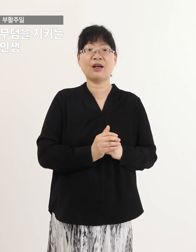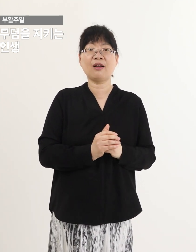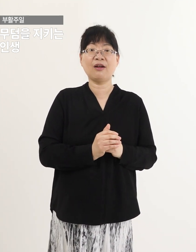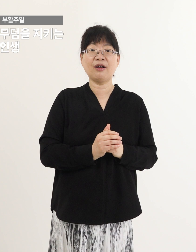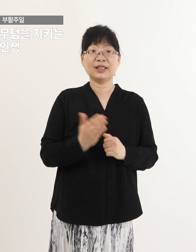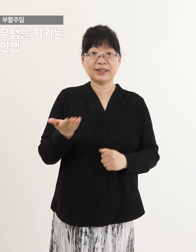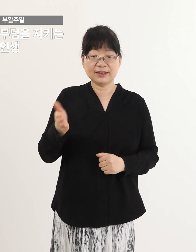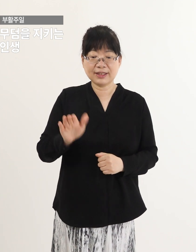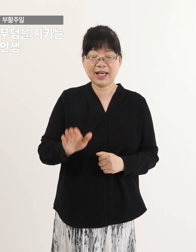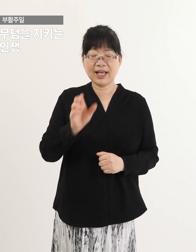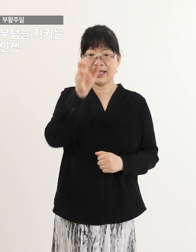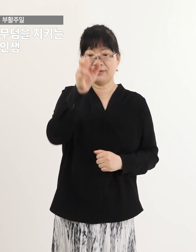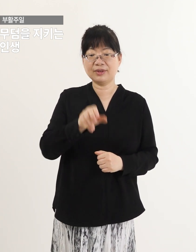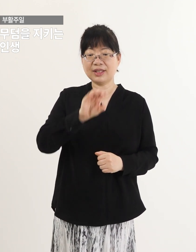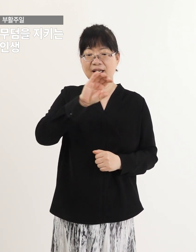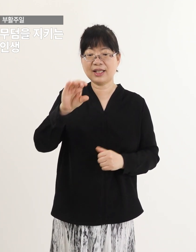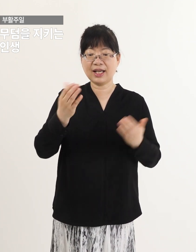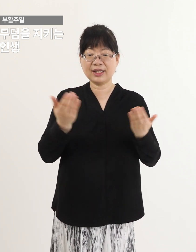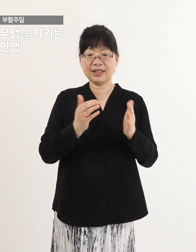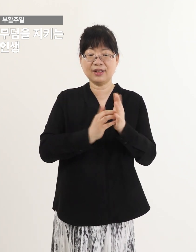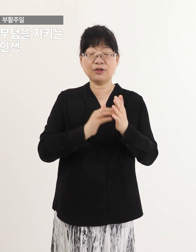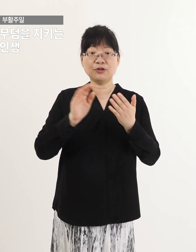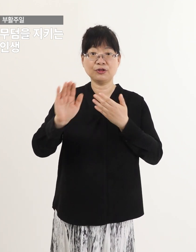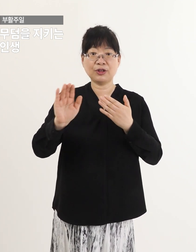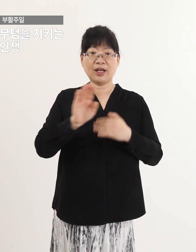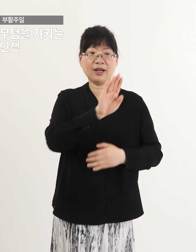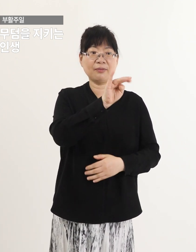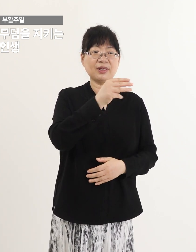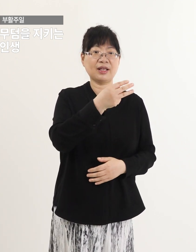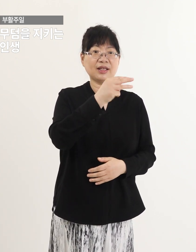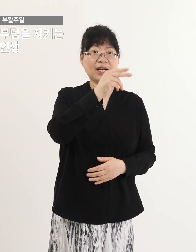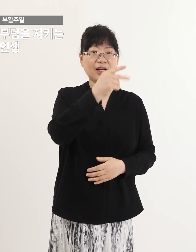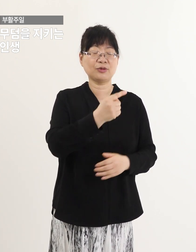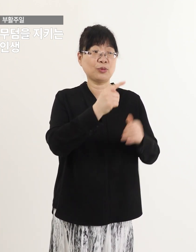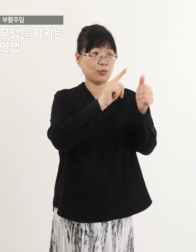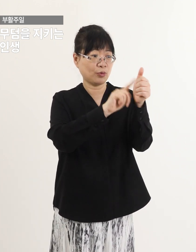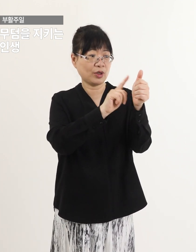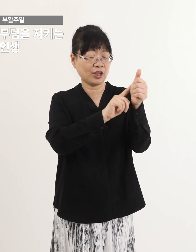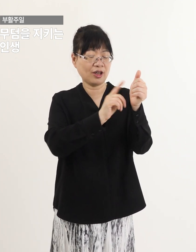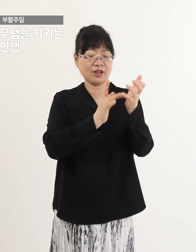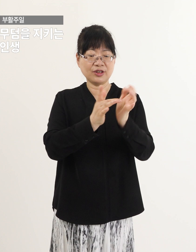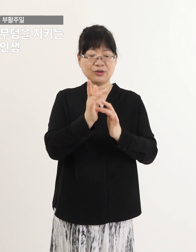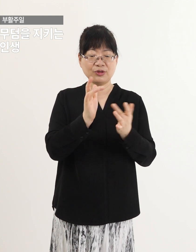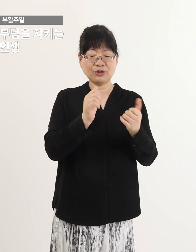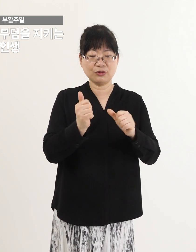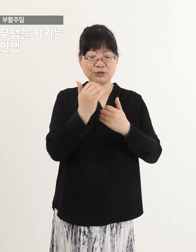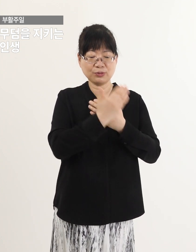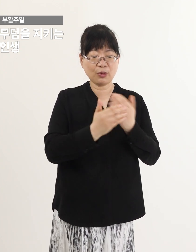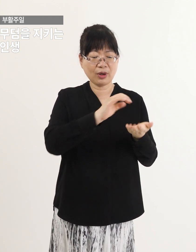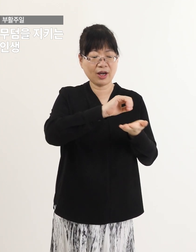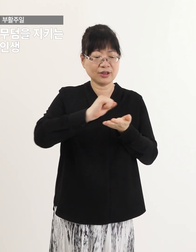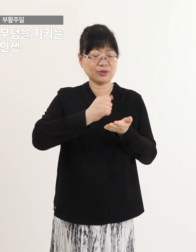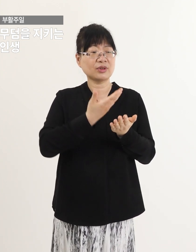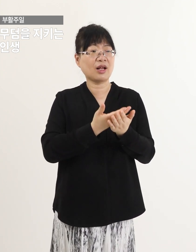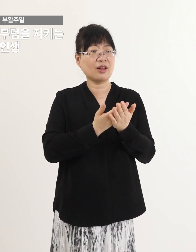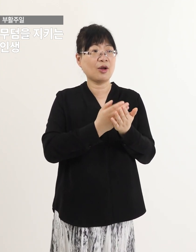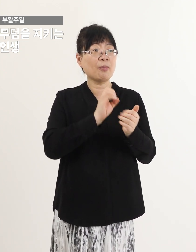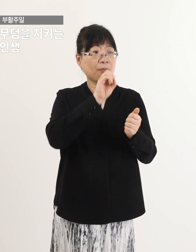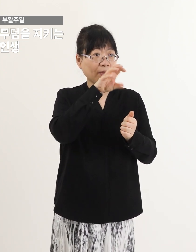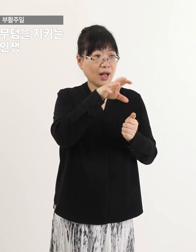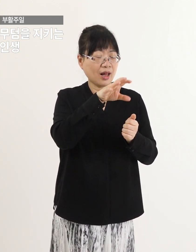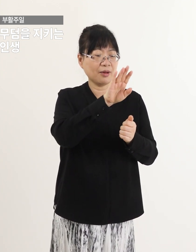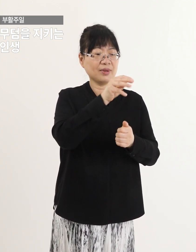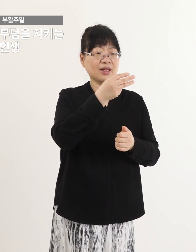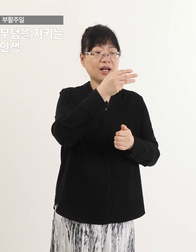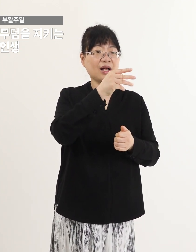얘기하는 거예요. 빌라도에게 예수의 시체를 가져가기를 구하며 빌라도가